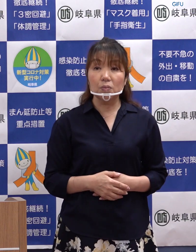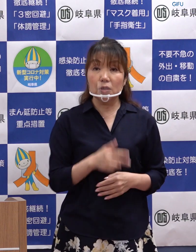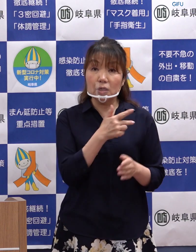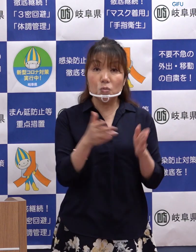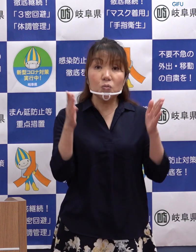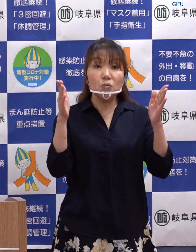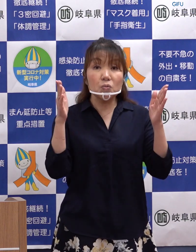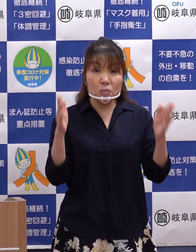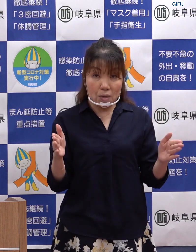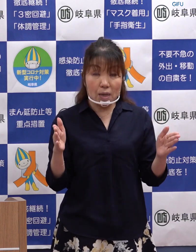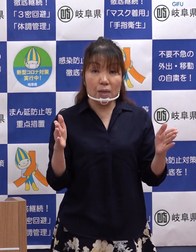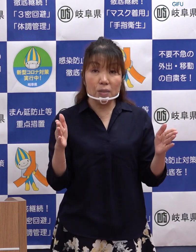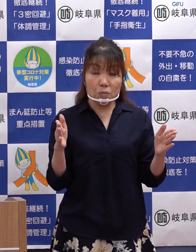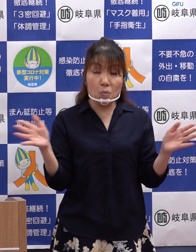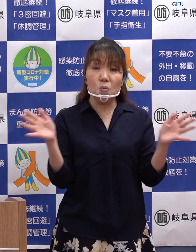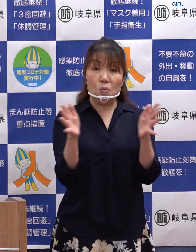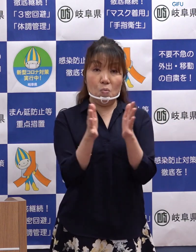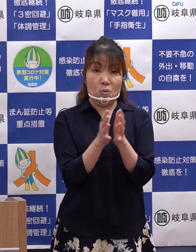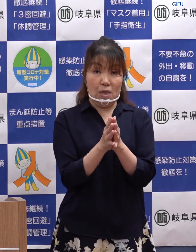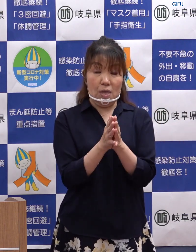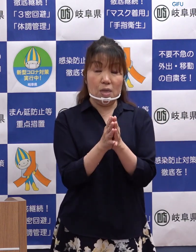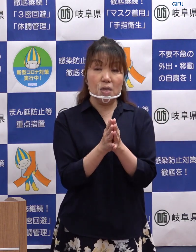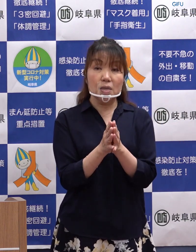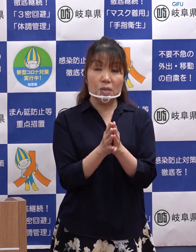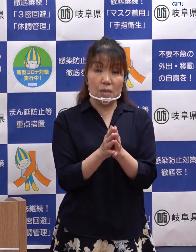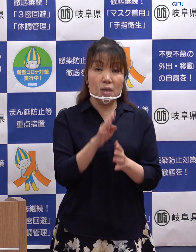間の移動合計でありますけれども、